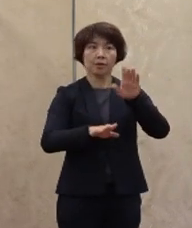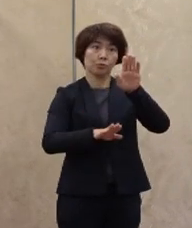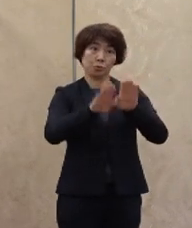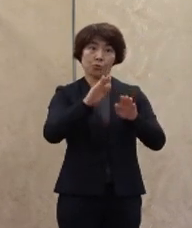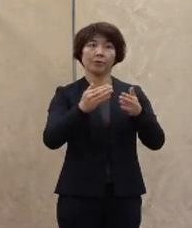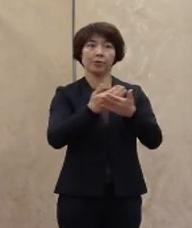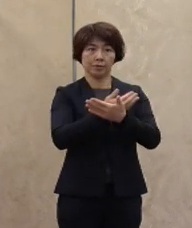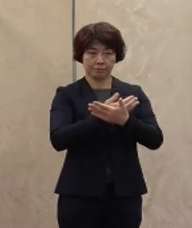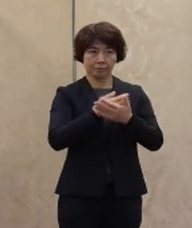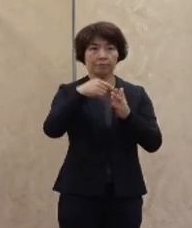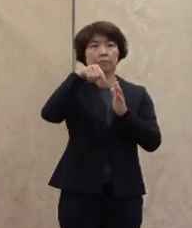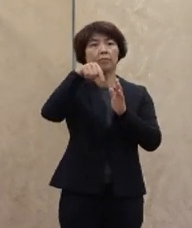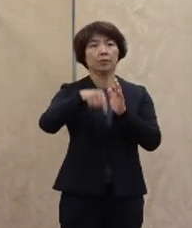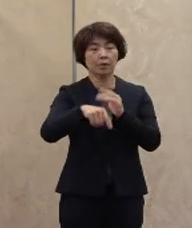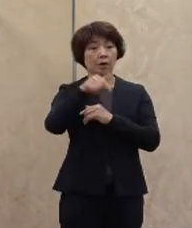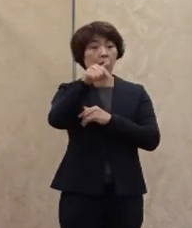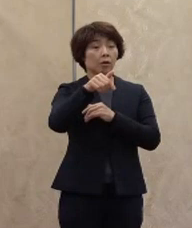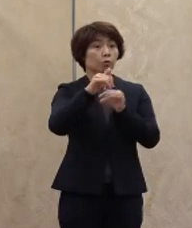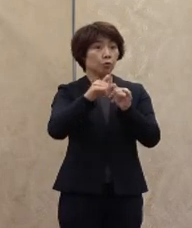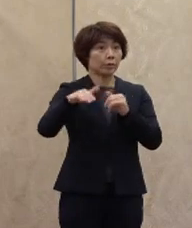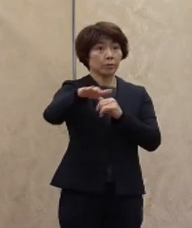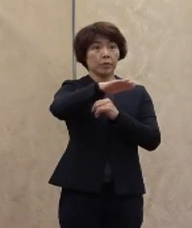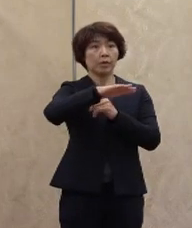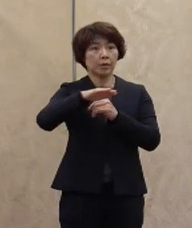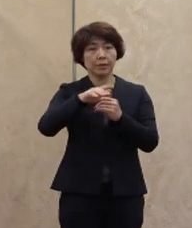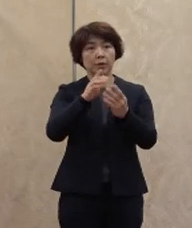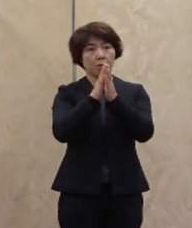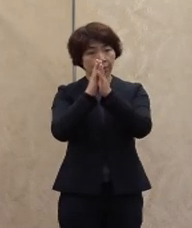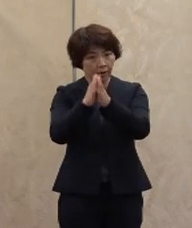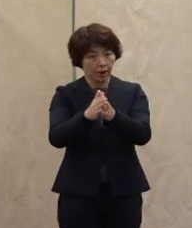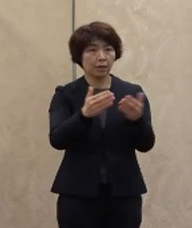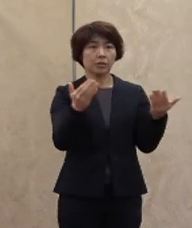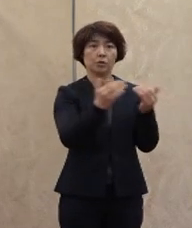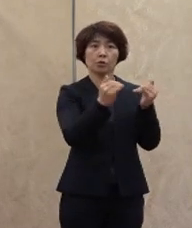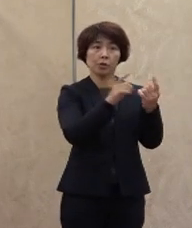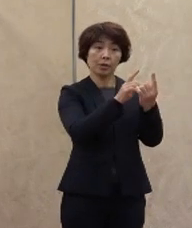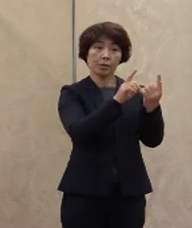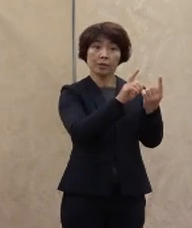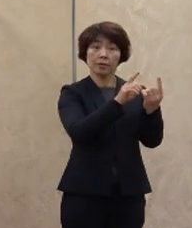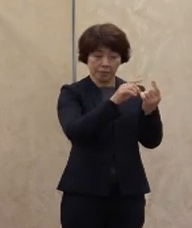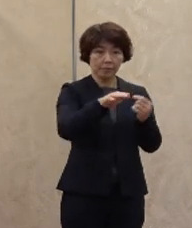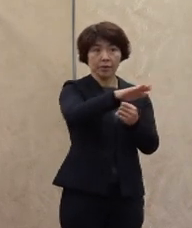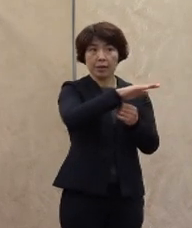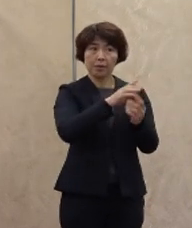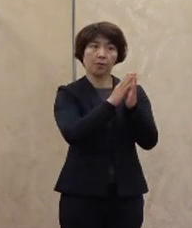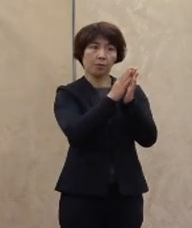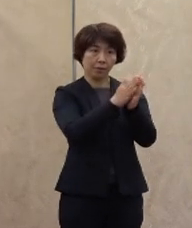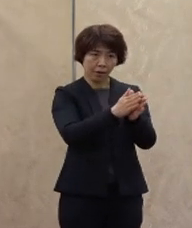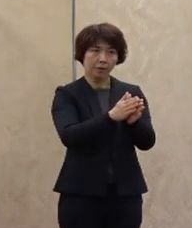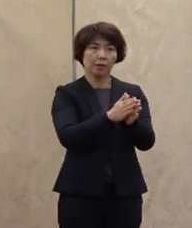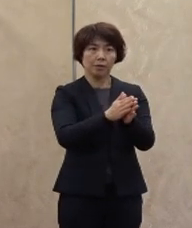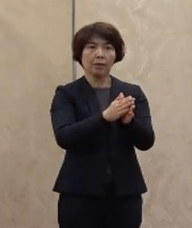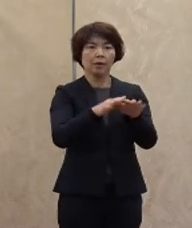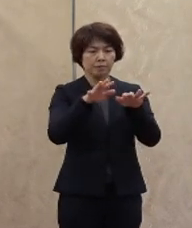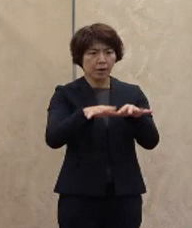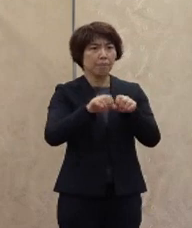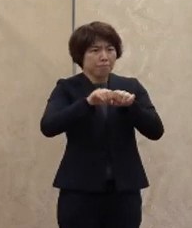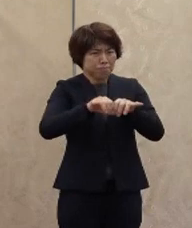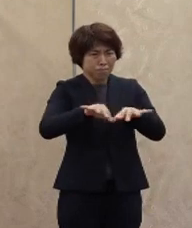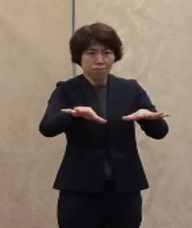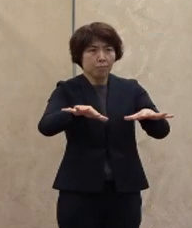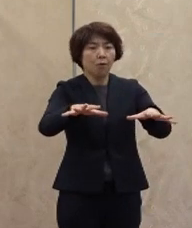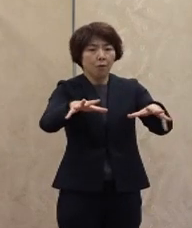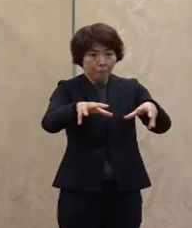が、その中で府民の皆さんへのお願い、事業者の皆さんへのお願い、なんとかこの感染の収束を集中的に行